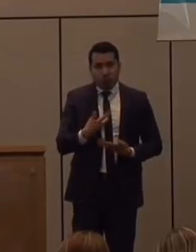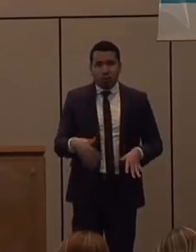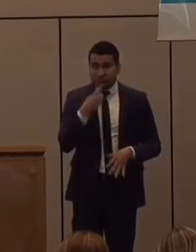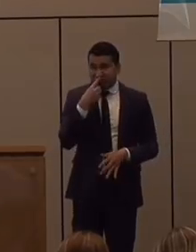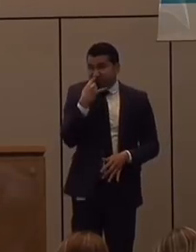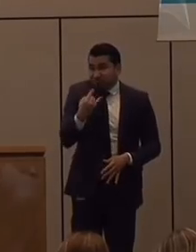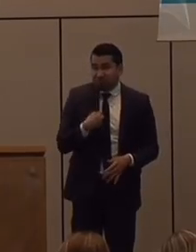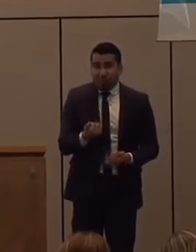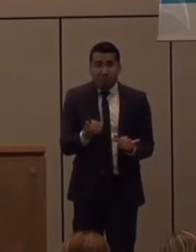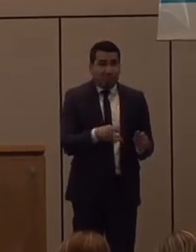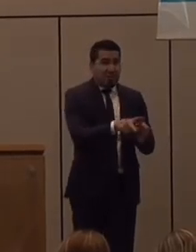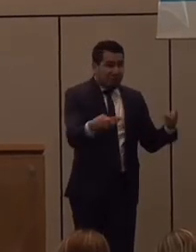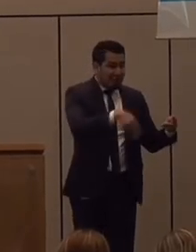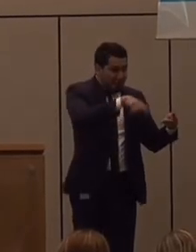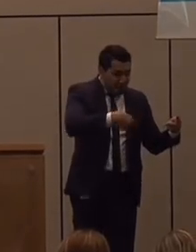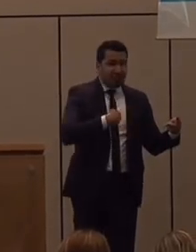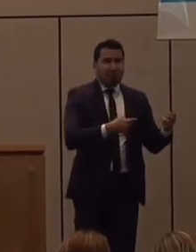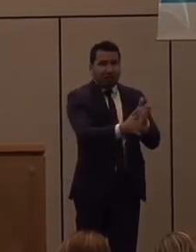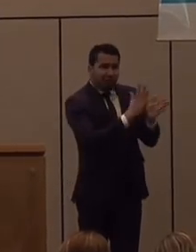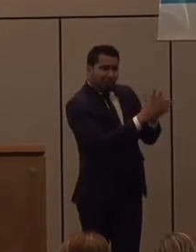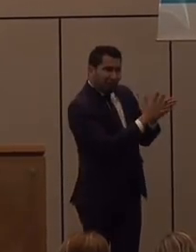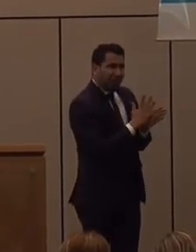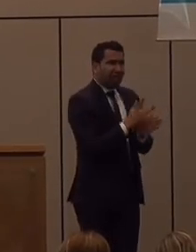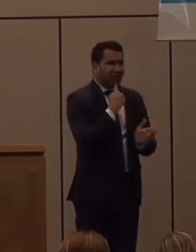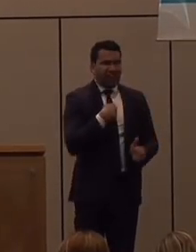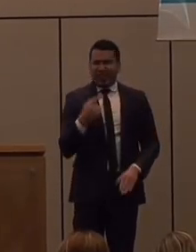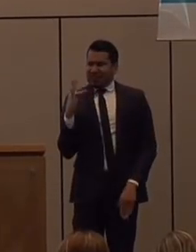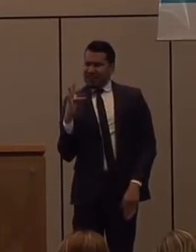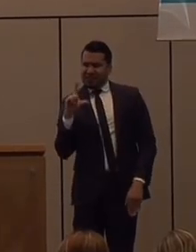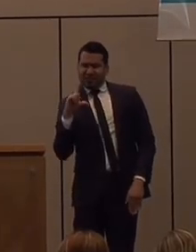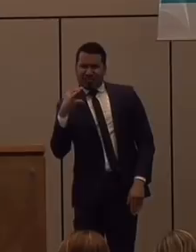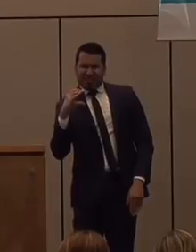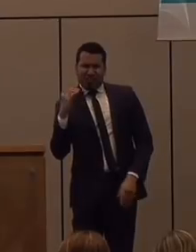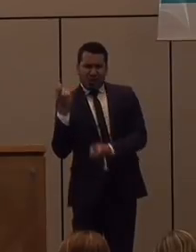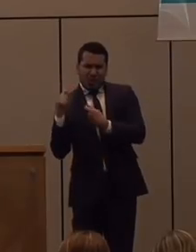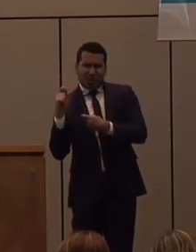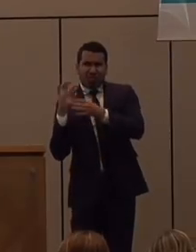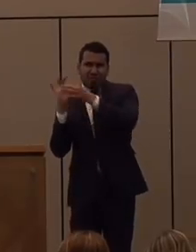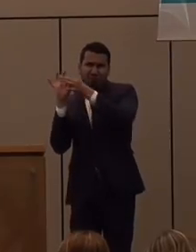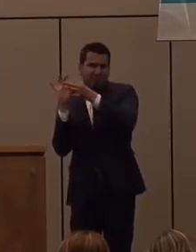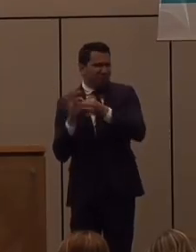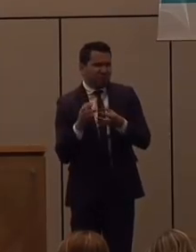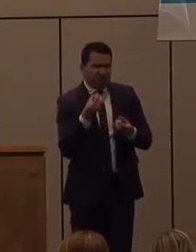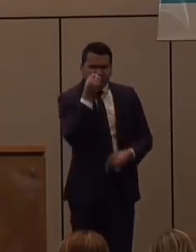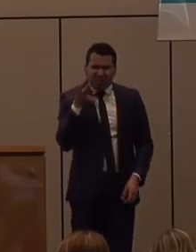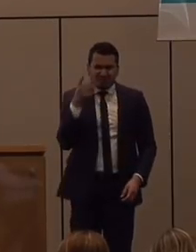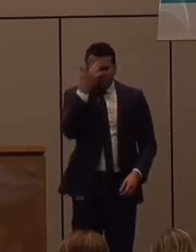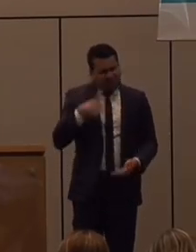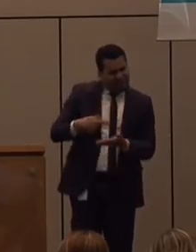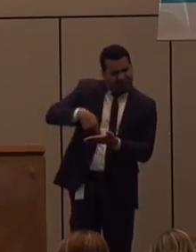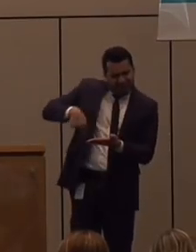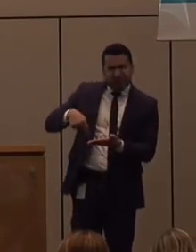oye por todas partes es que los tlc no están funcionando que para que firmamos tlc si bien estos crecimientos